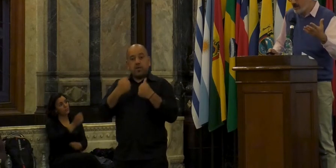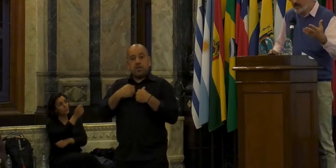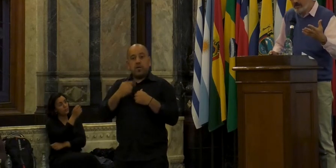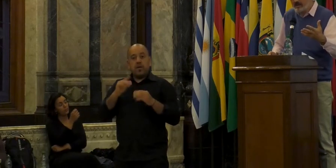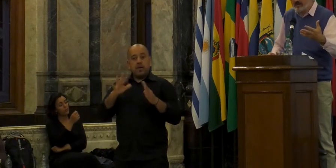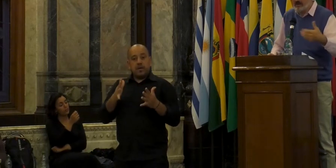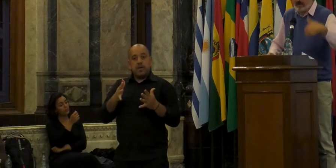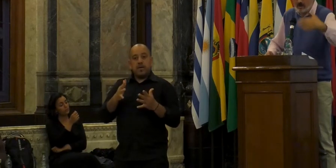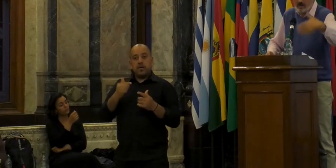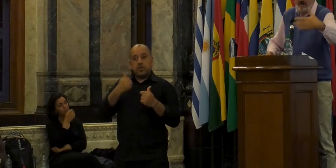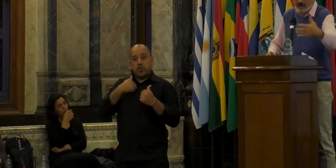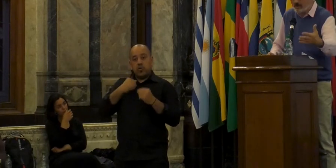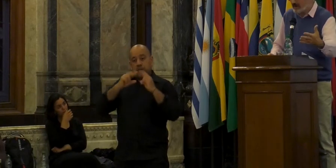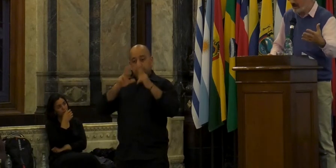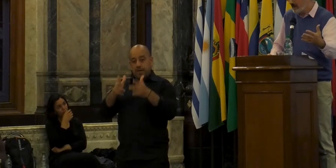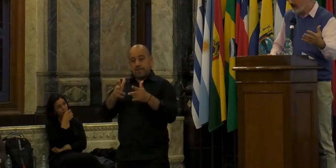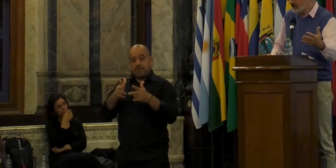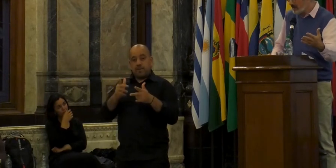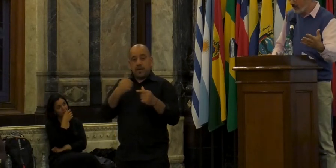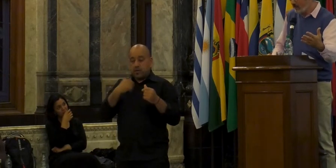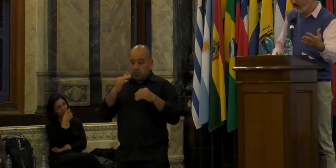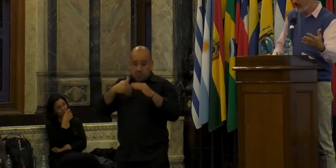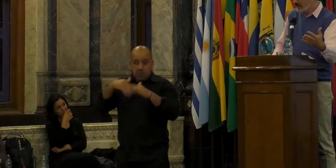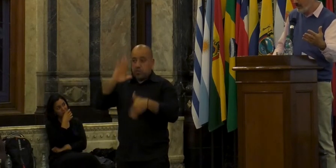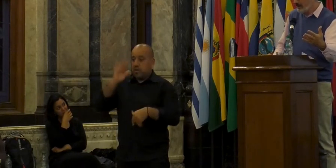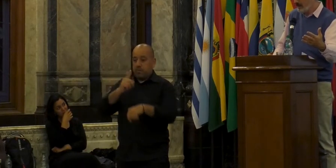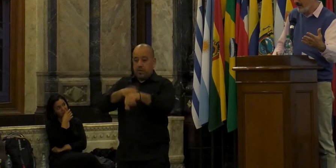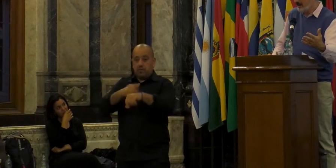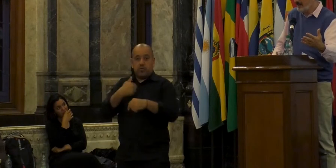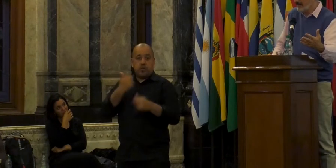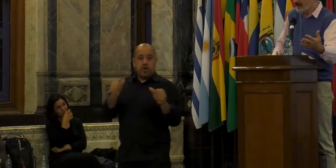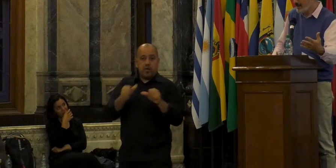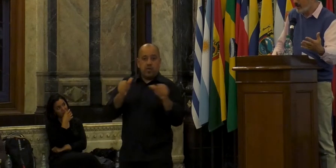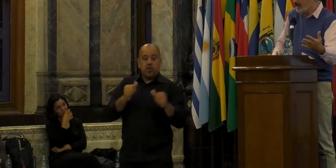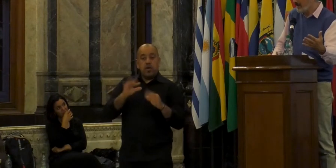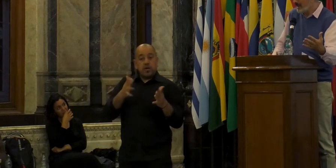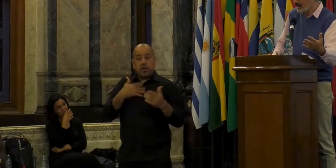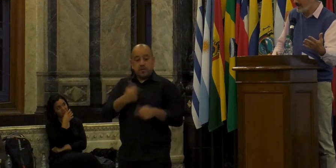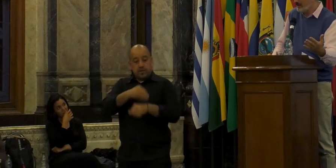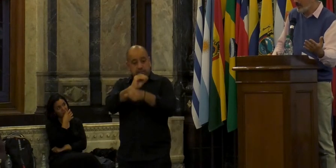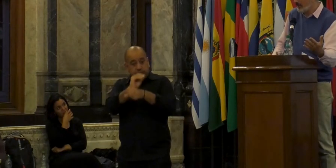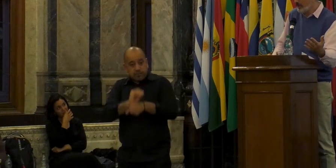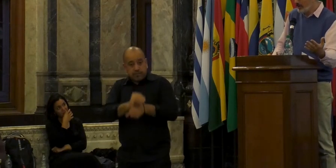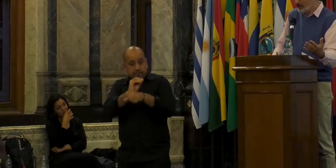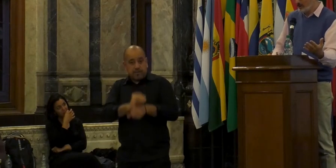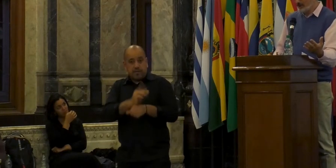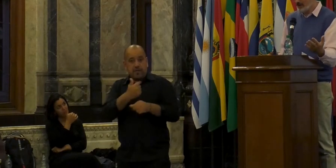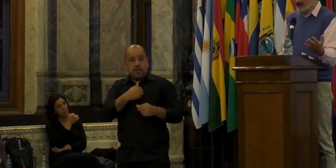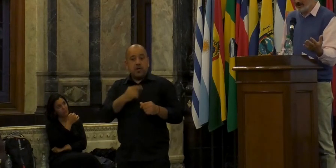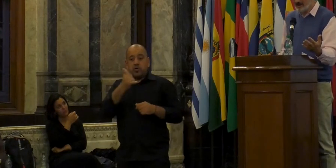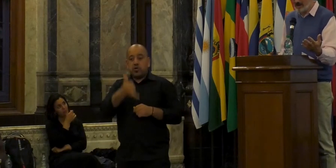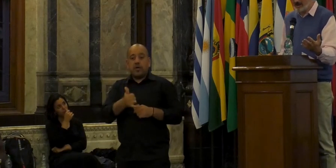me ha salido es lo que yo hago la mayor parte de mi tiempo, que es dar de comer en mi casa. Yo tengo